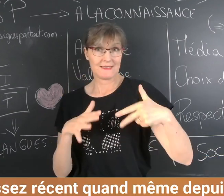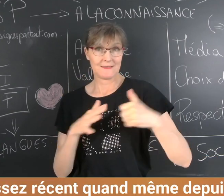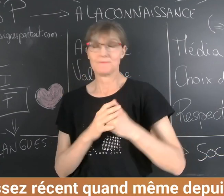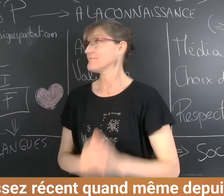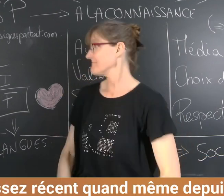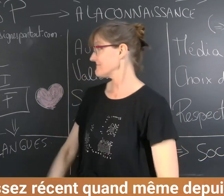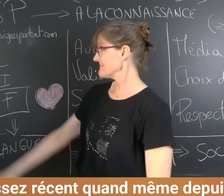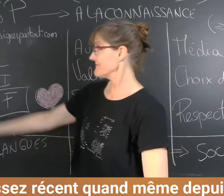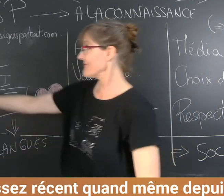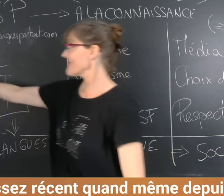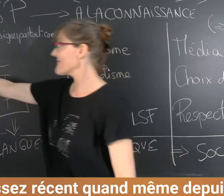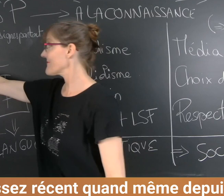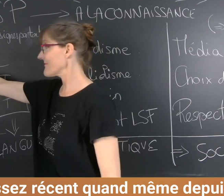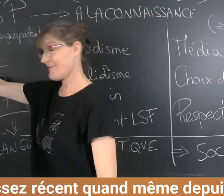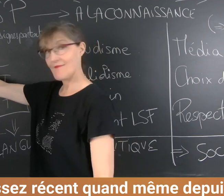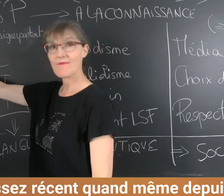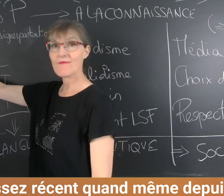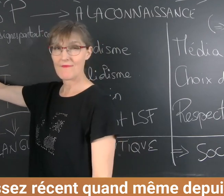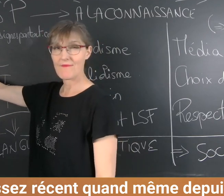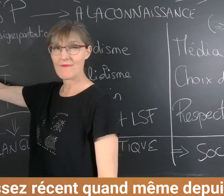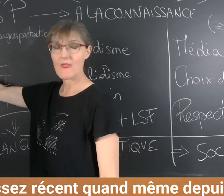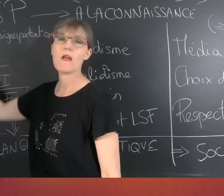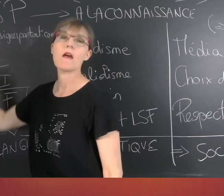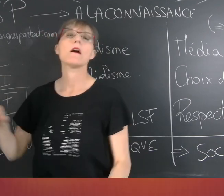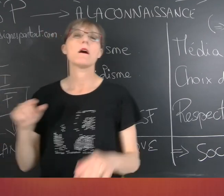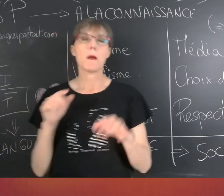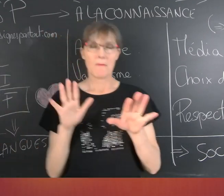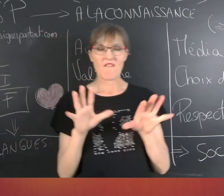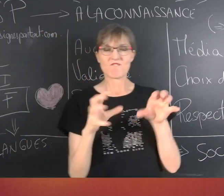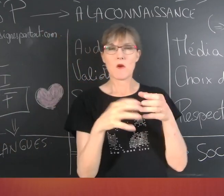Donc c'est assez récent quand même, depuis 2018.